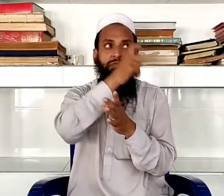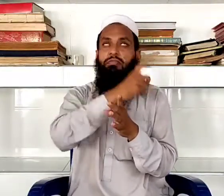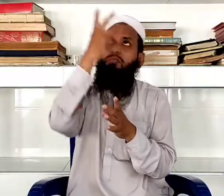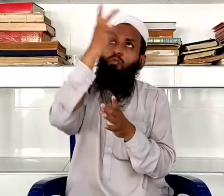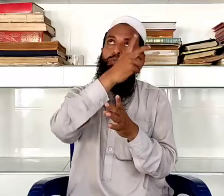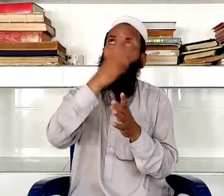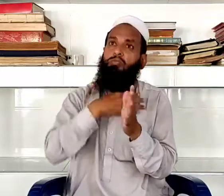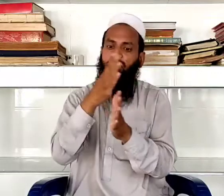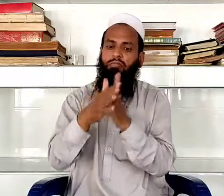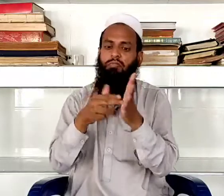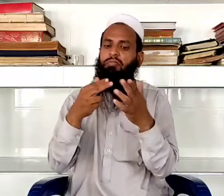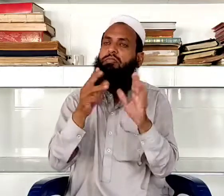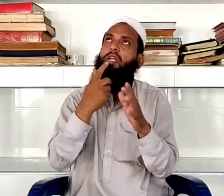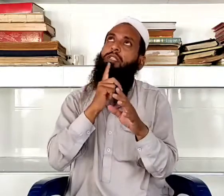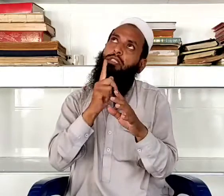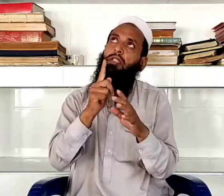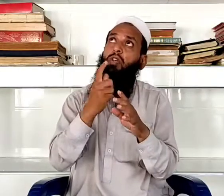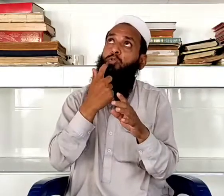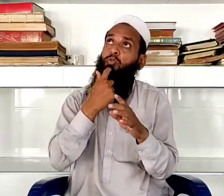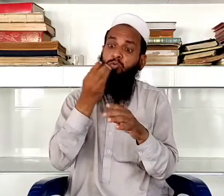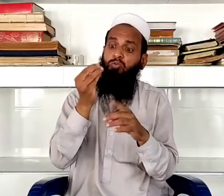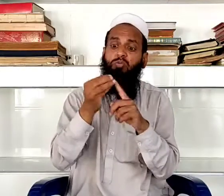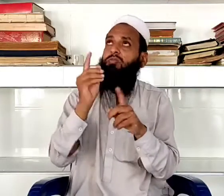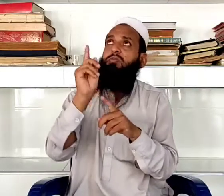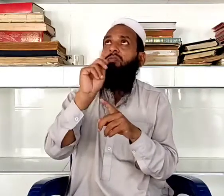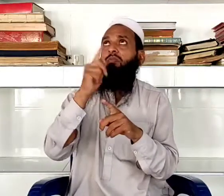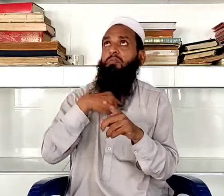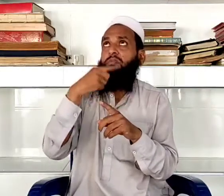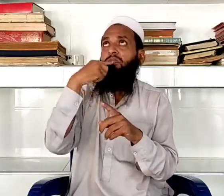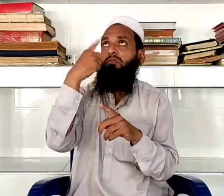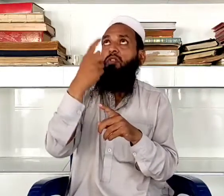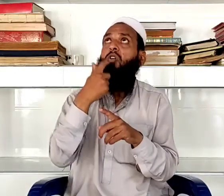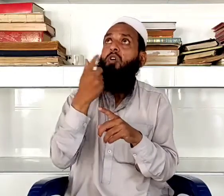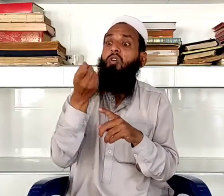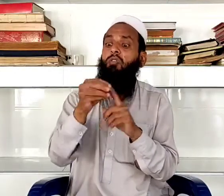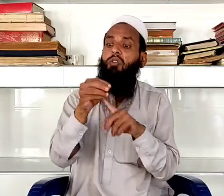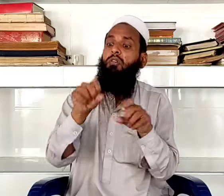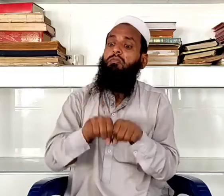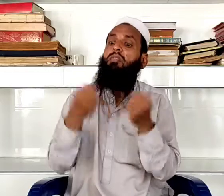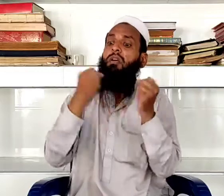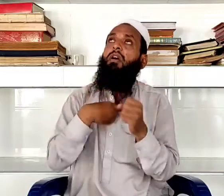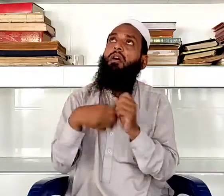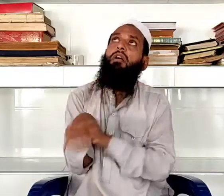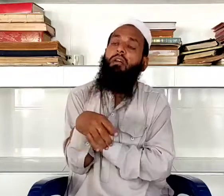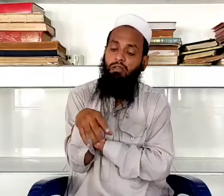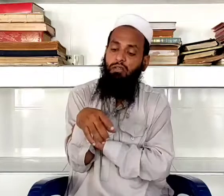तो जनाब सैयदना हजरत अली रजी अल्लाह तआला अन्हु दा